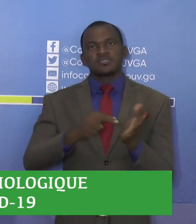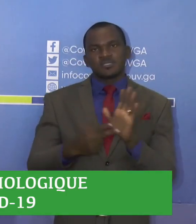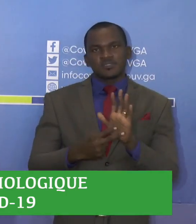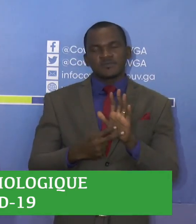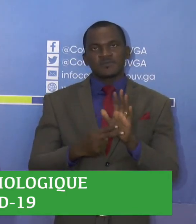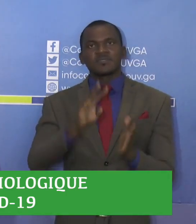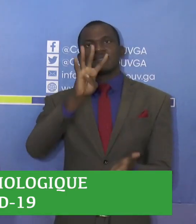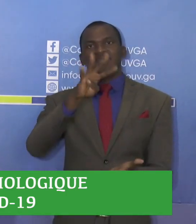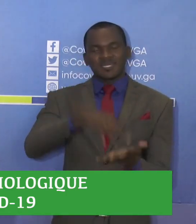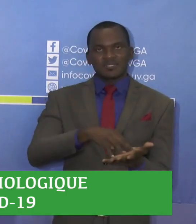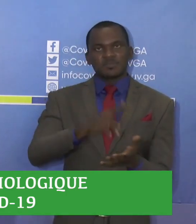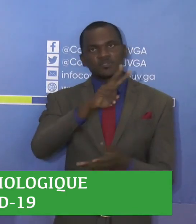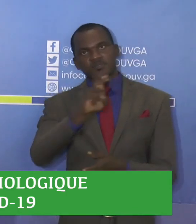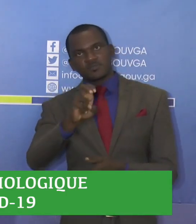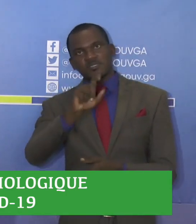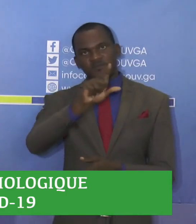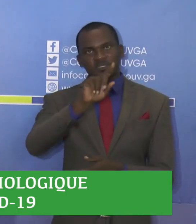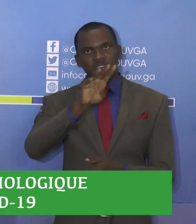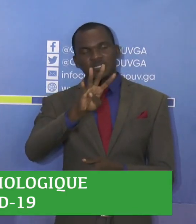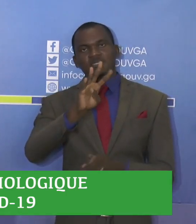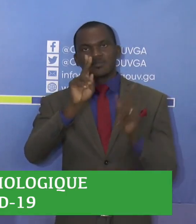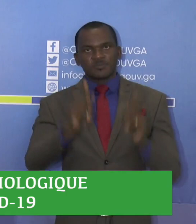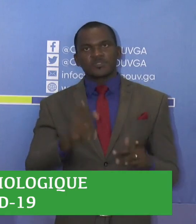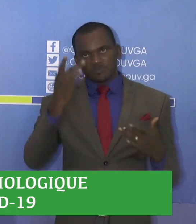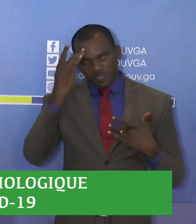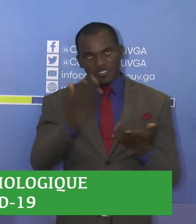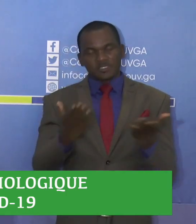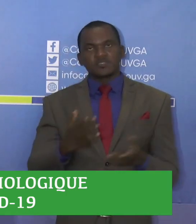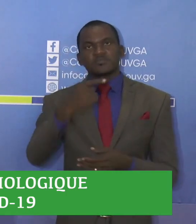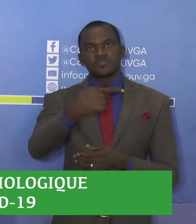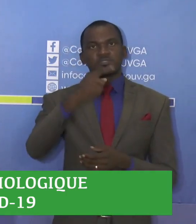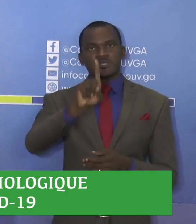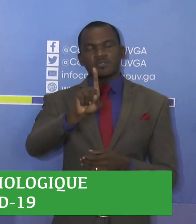de 4224 cas positifs dans la province de l'Estuaire.